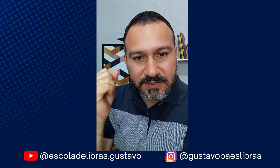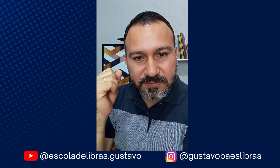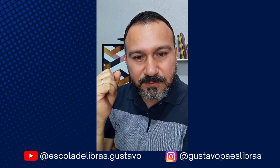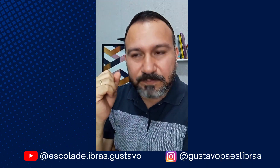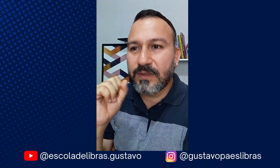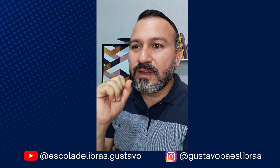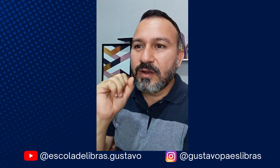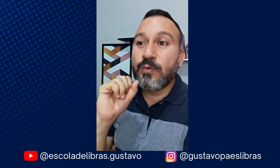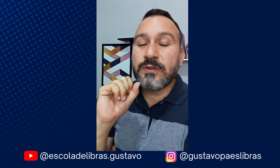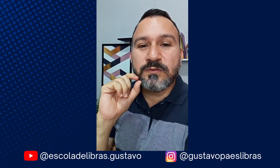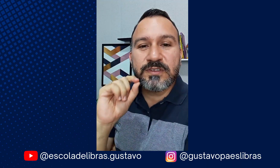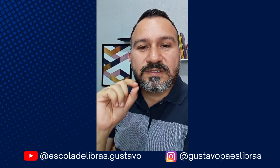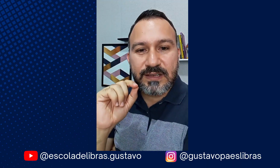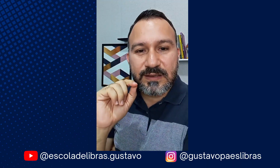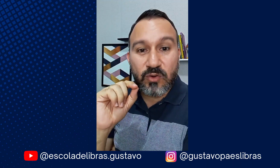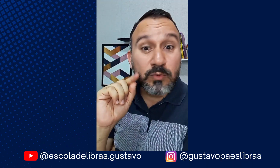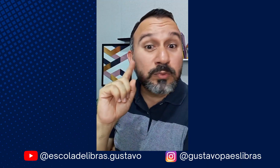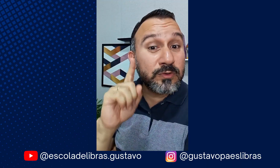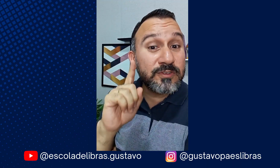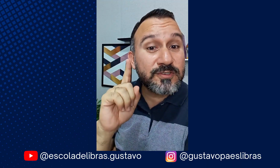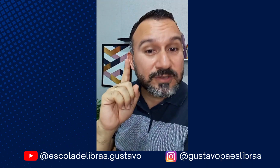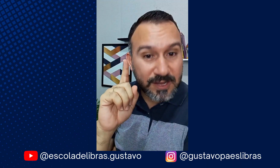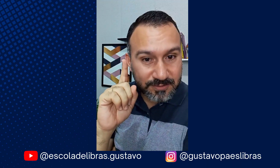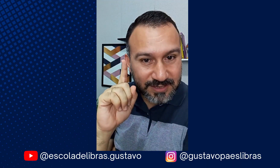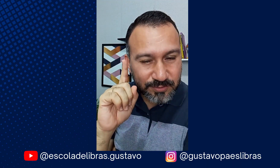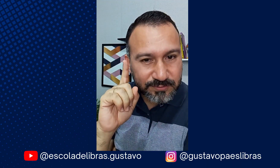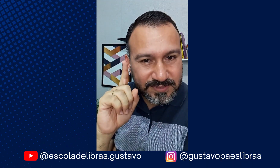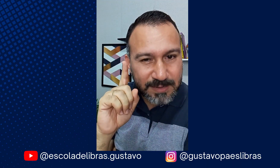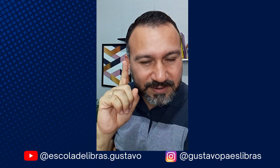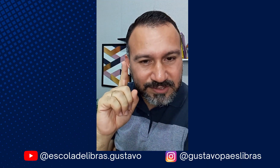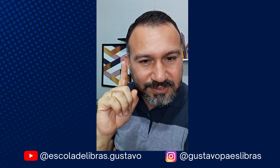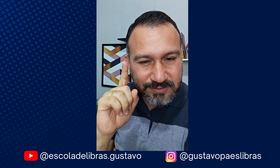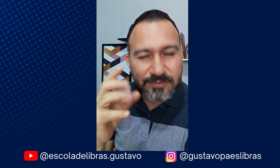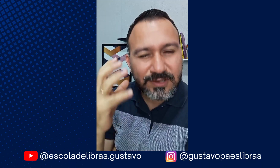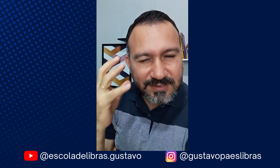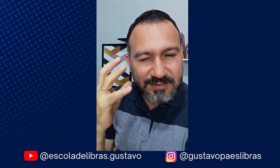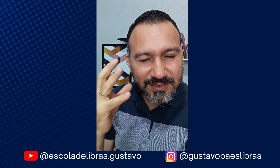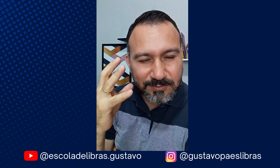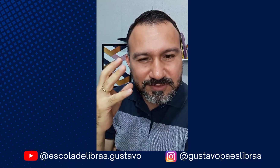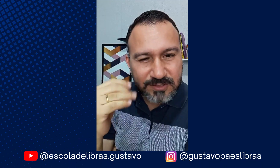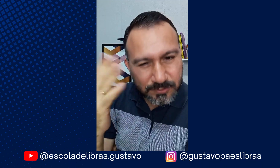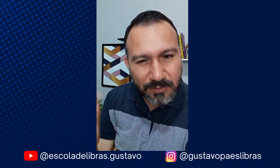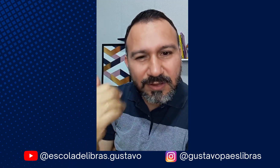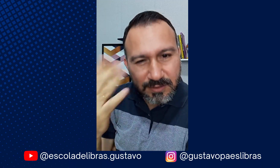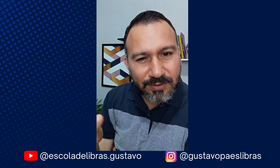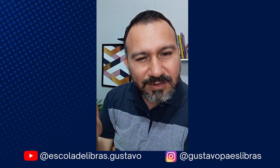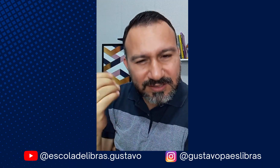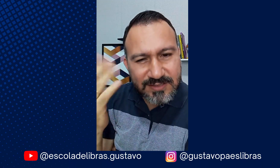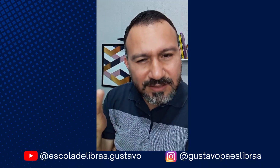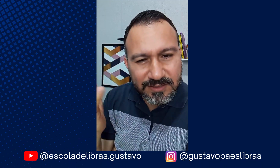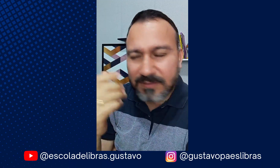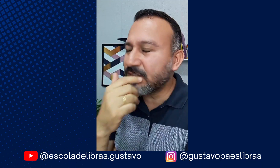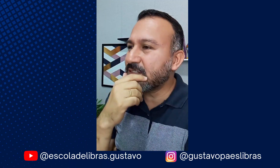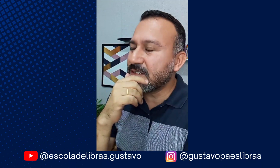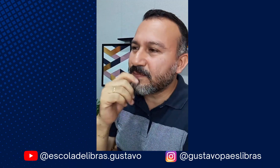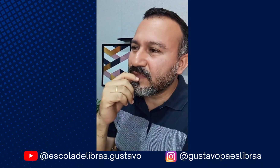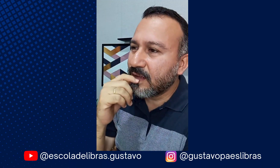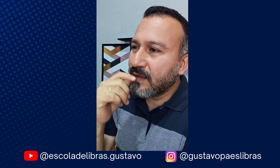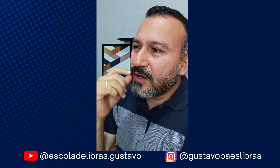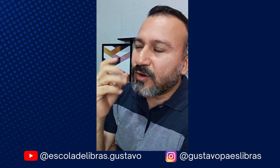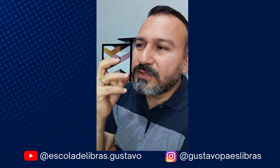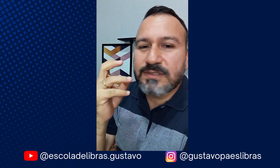assim mesmo. Quando você, como profissional, tá? Quando você aprende isso, nós ensinamos isso. Eu tô, olha, ensinando aqui para